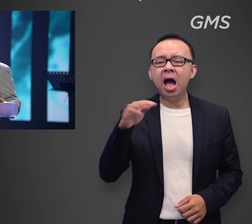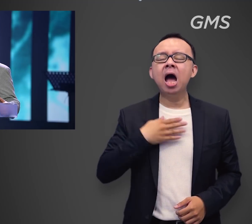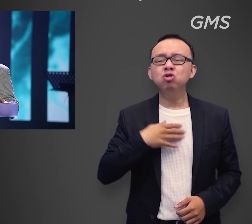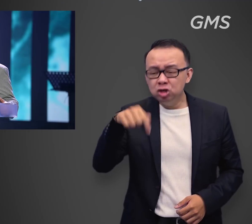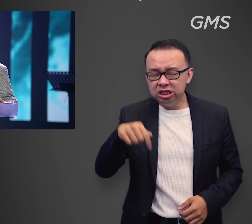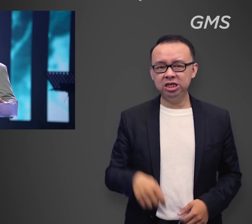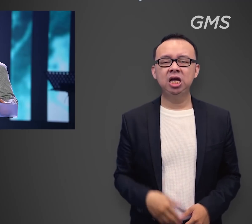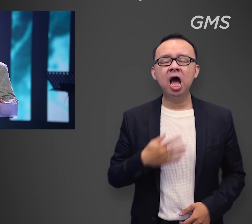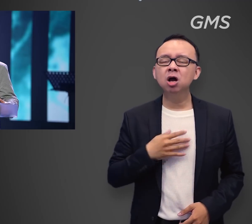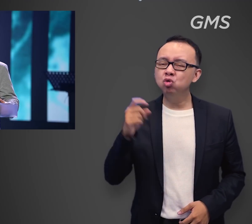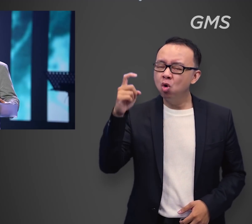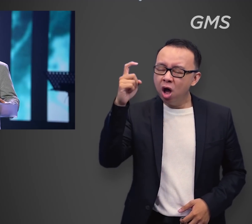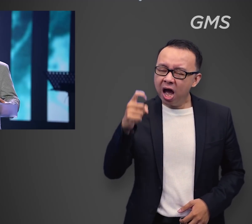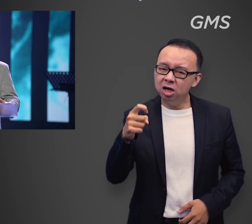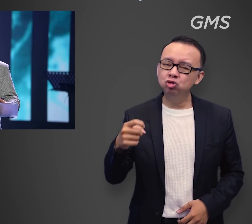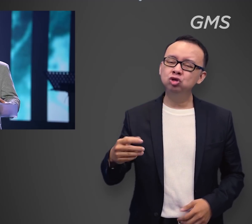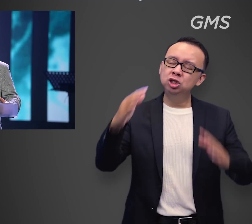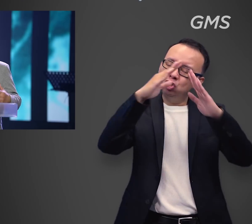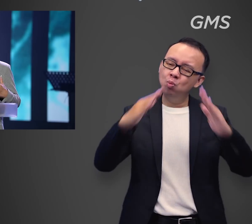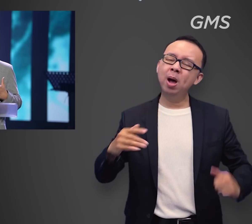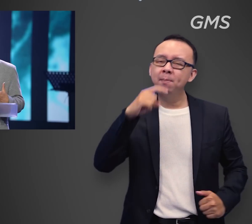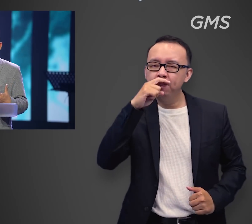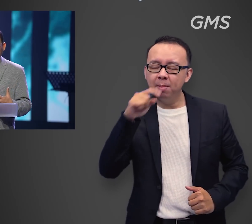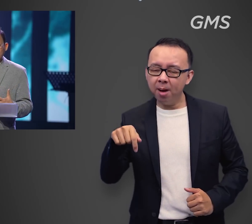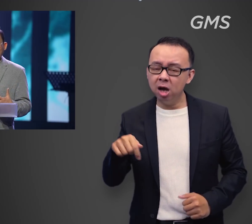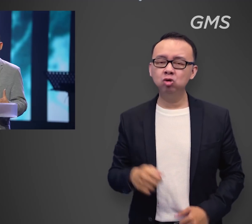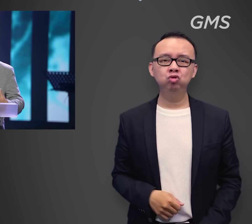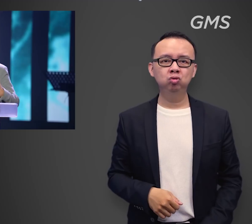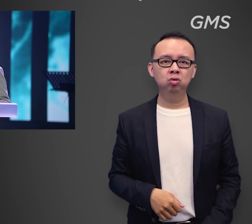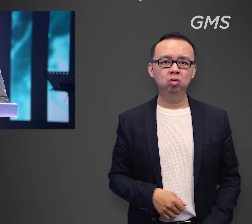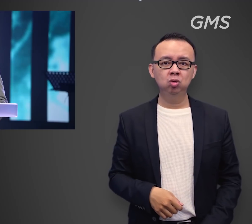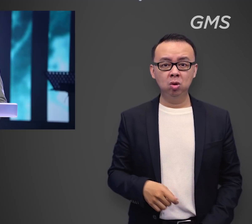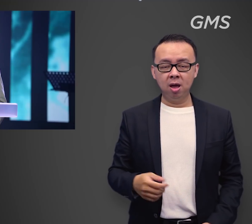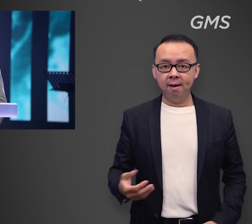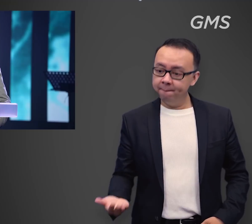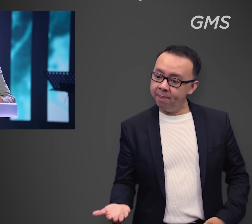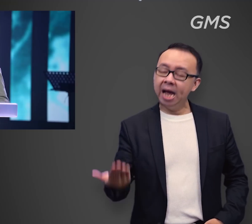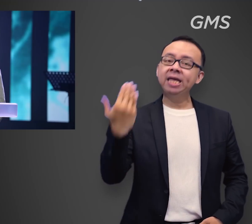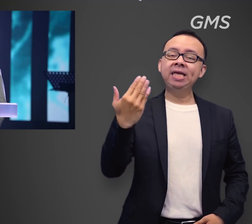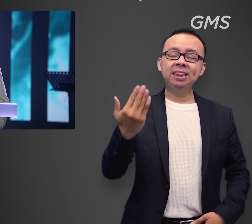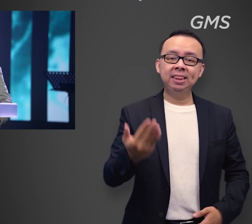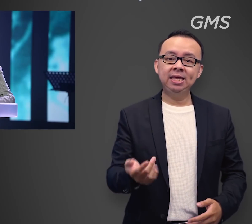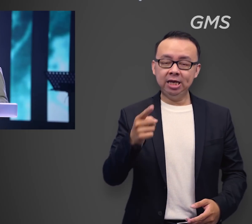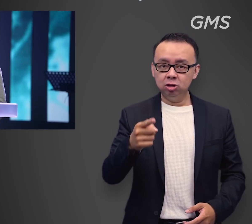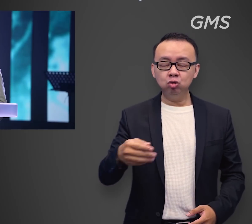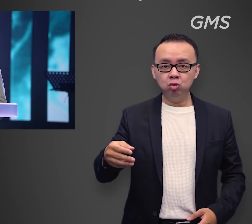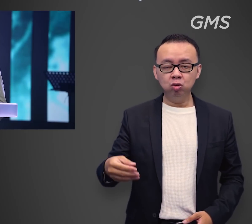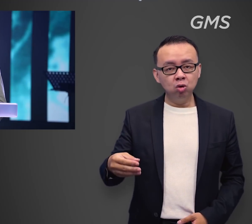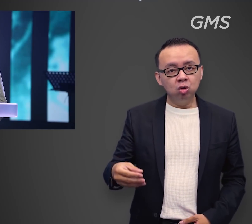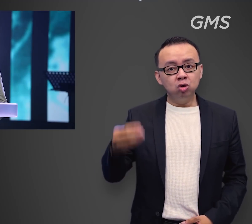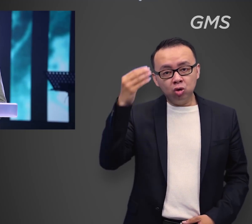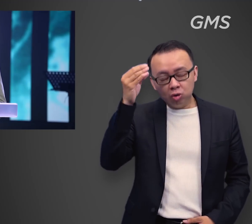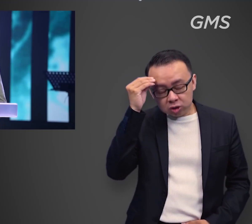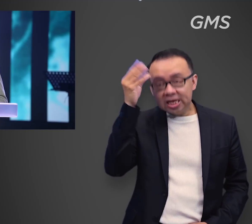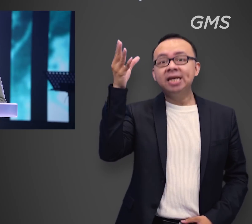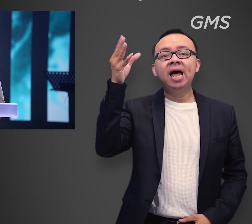rumah bapakku ini. Aku lebih layak. Bangkit itu artinya menyadari keadaannya. Dia tahu bahwa aku ini anak-anak